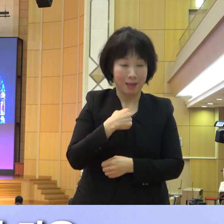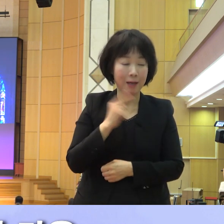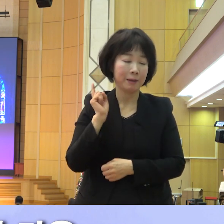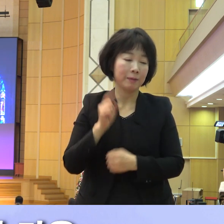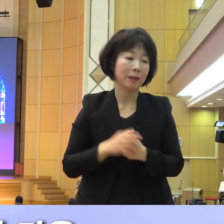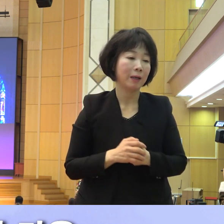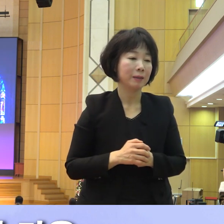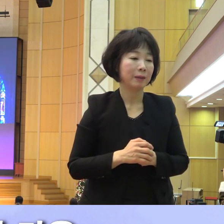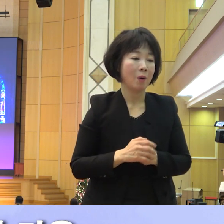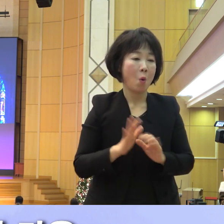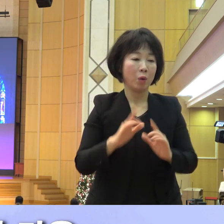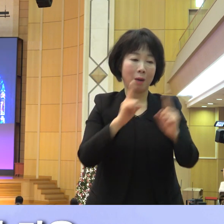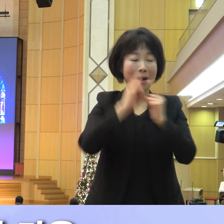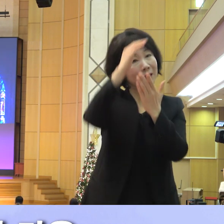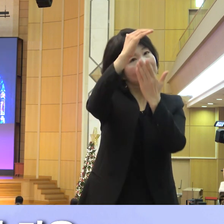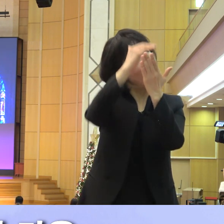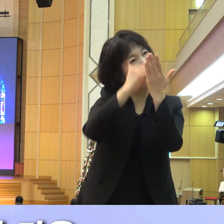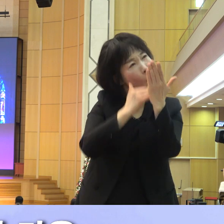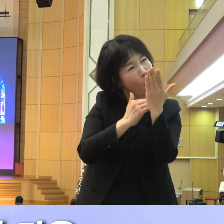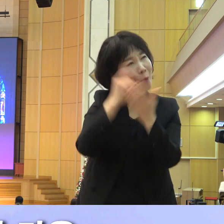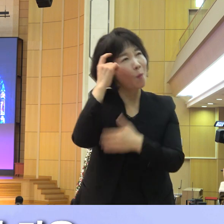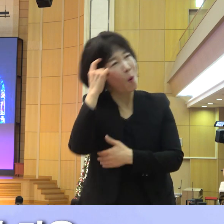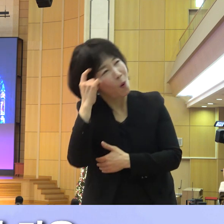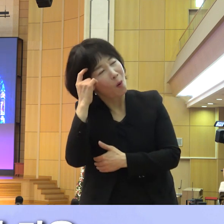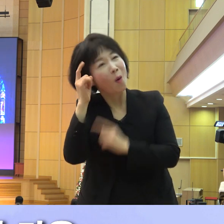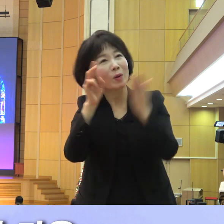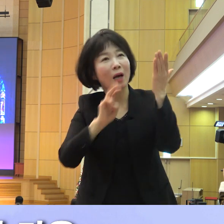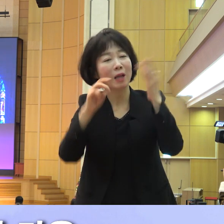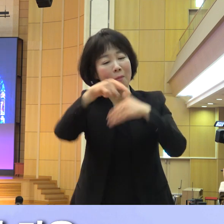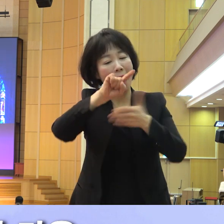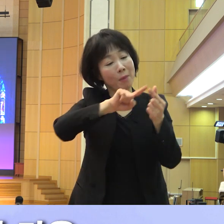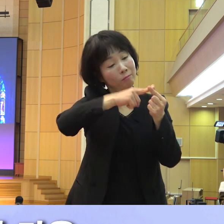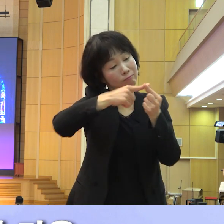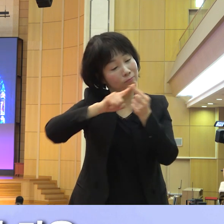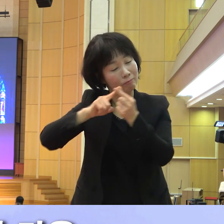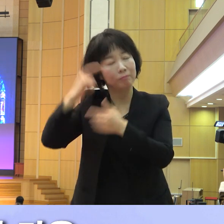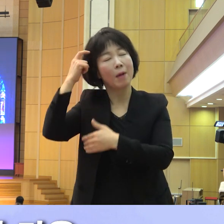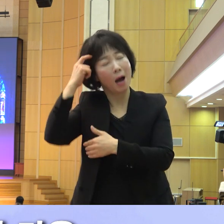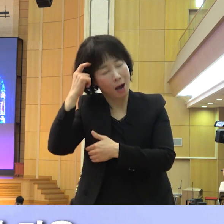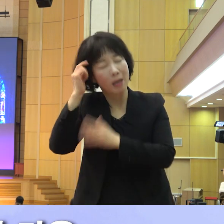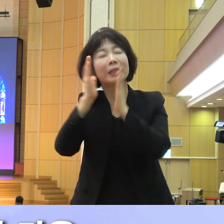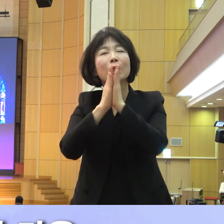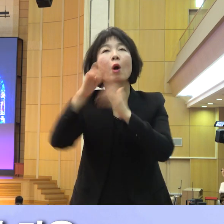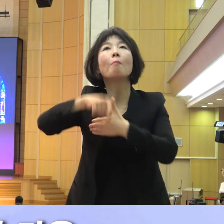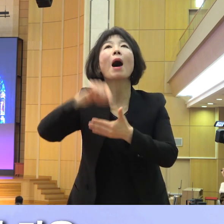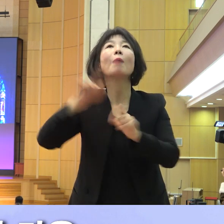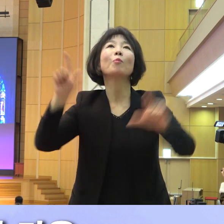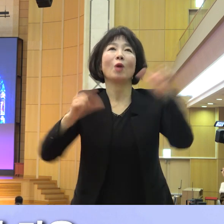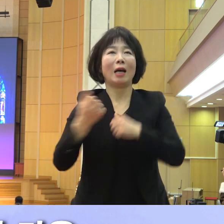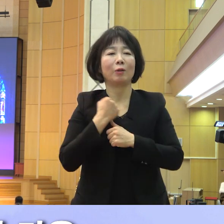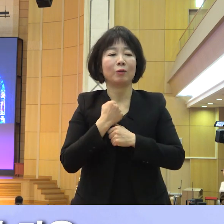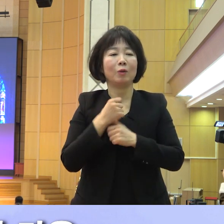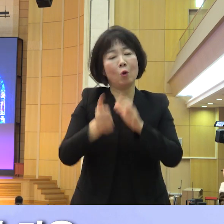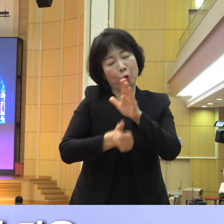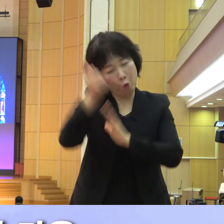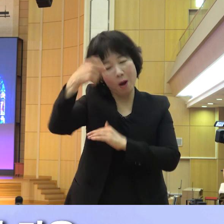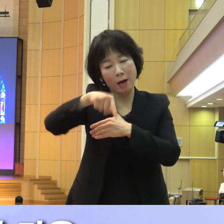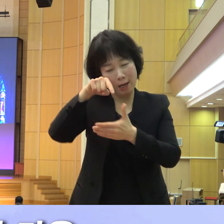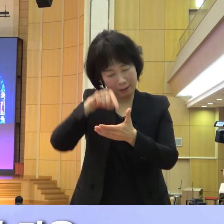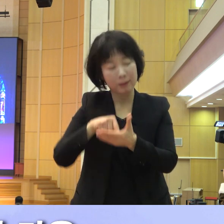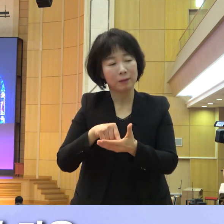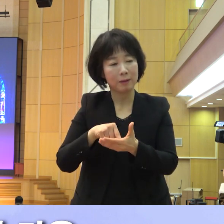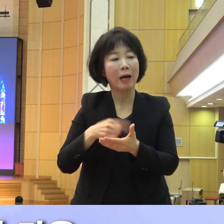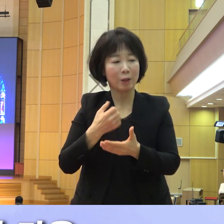이 찬양을 마음으로, 정말 기도하는 마음으로, 간절히 소망하는 마음으로